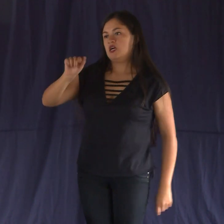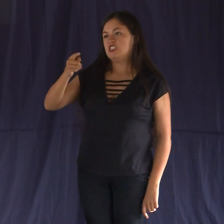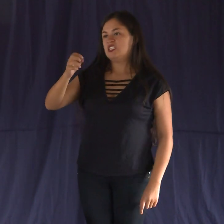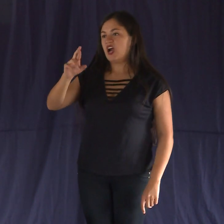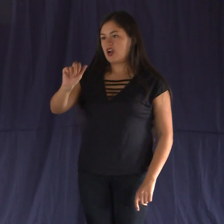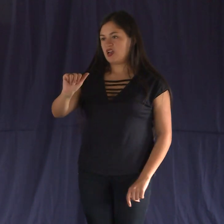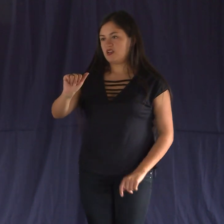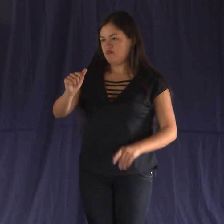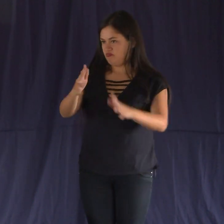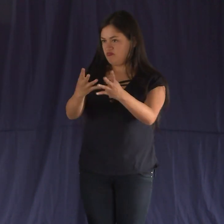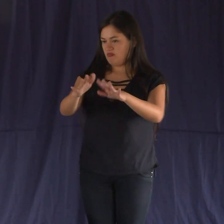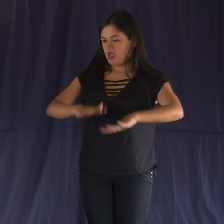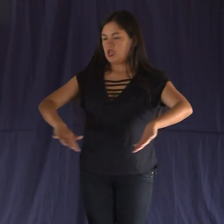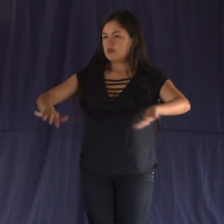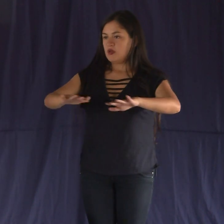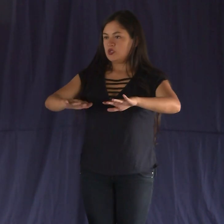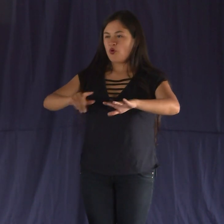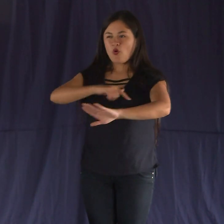gira